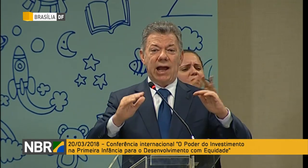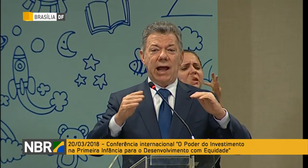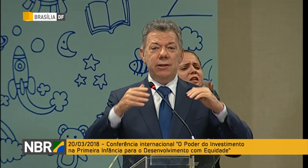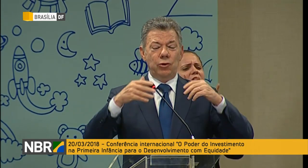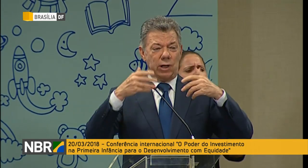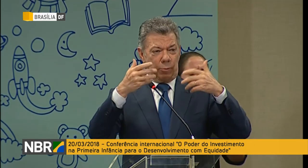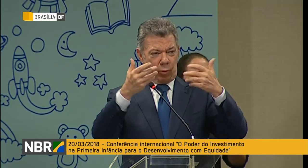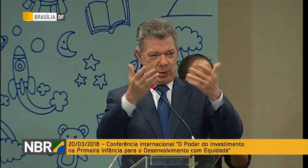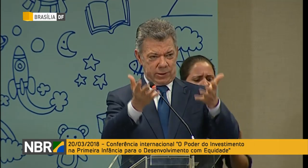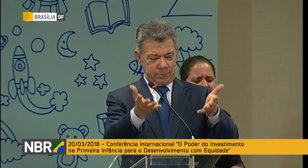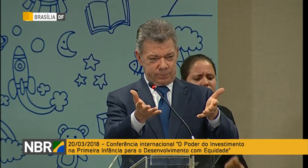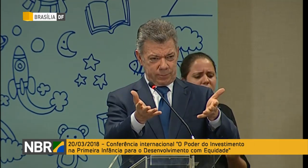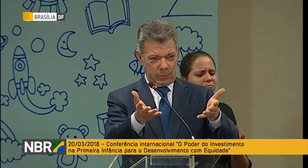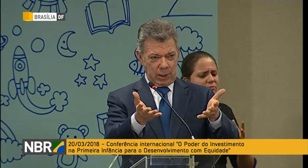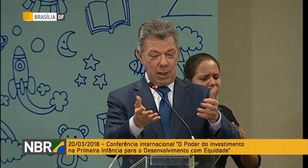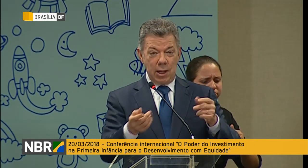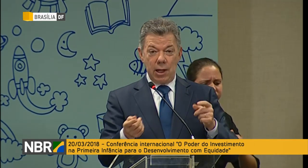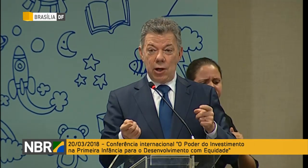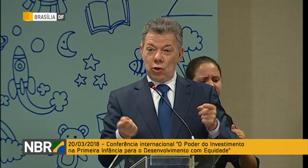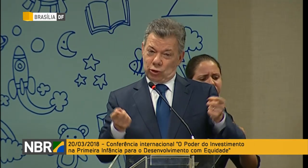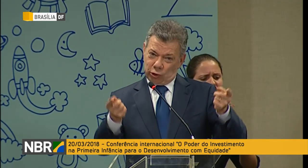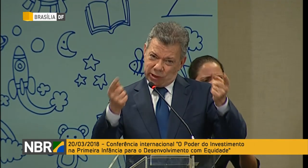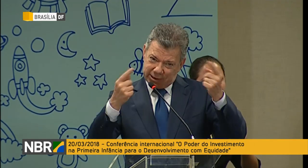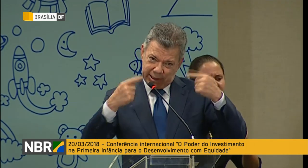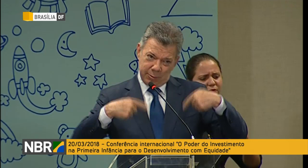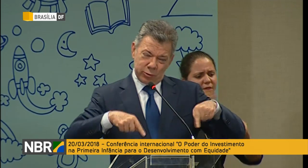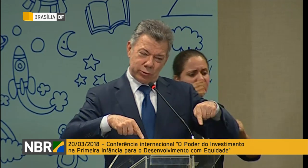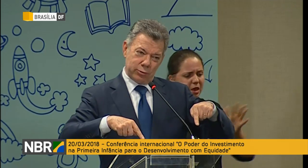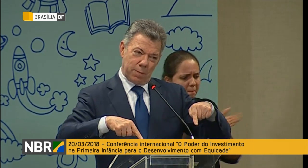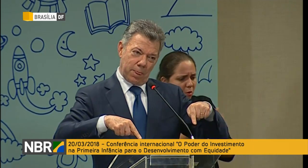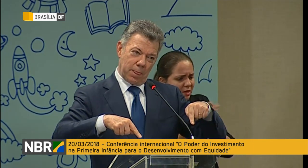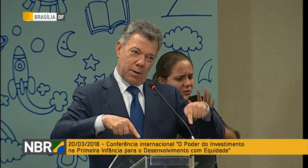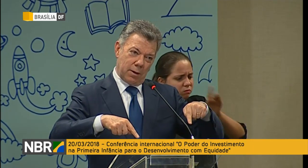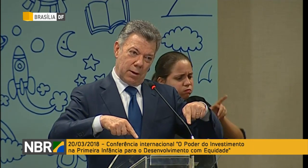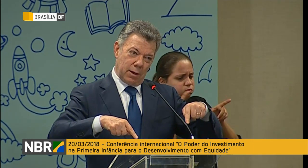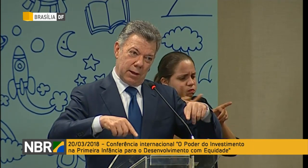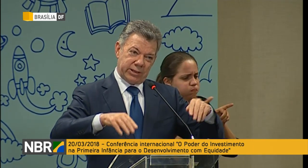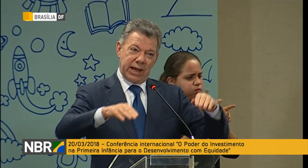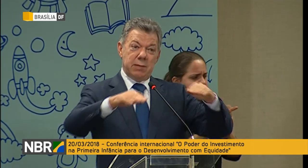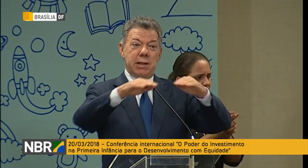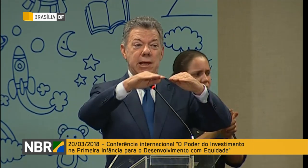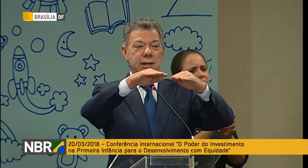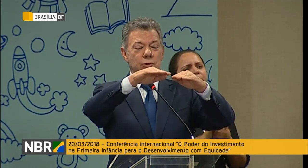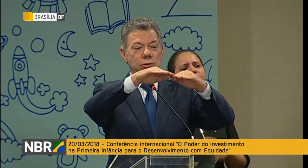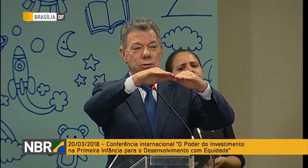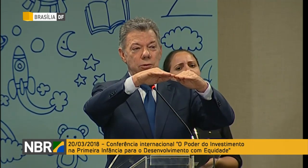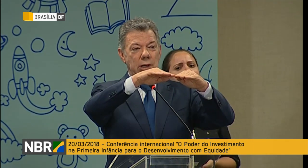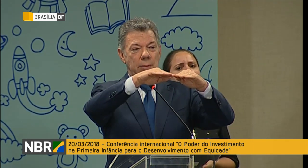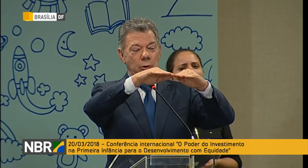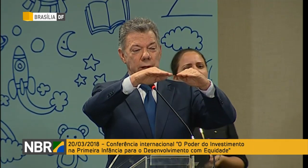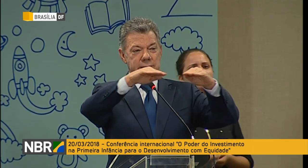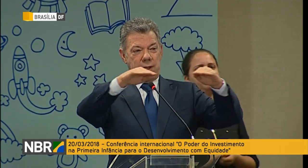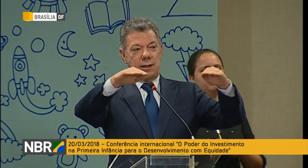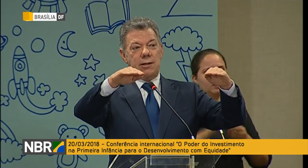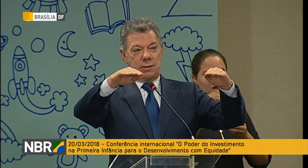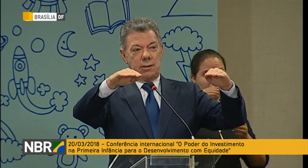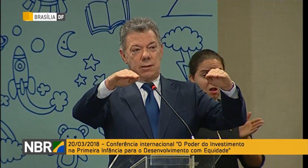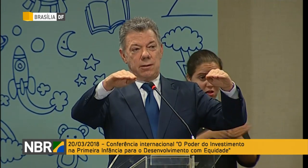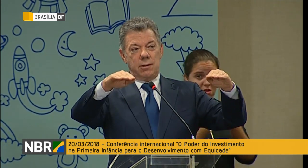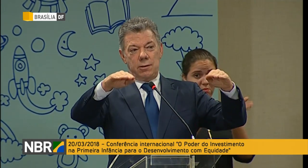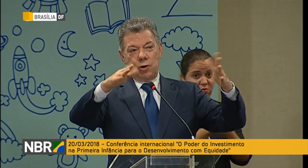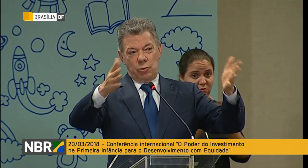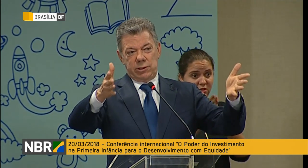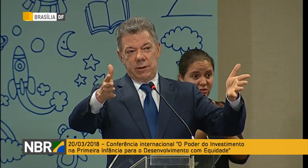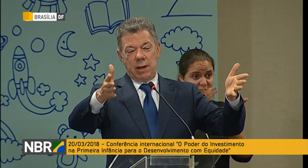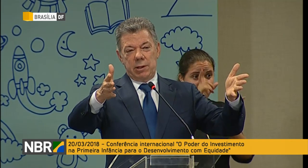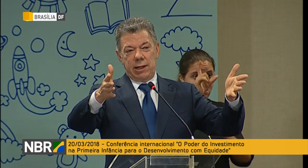então, tirando-as da pobreza, elevando os níveis. Então, nós conseguimos continuar medindo a